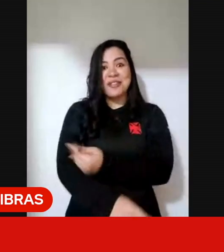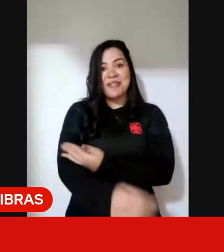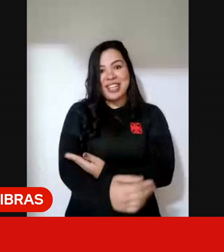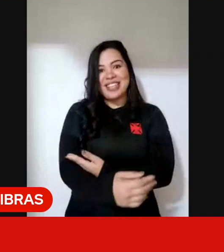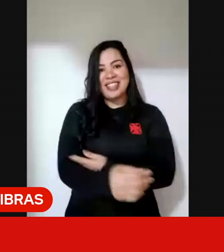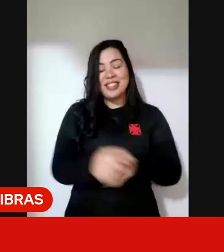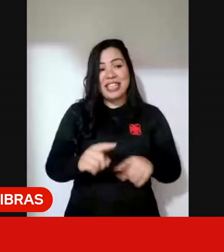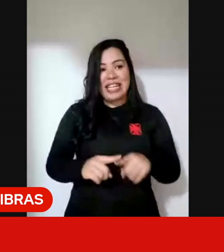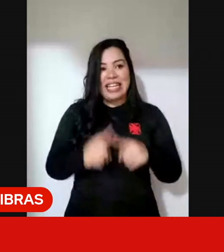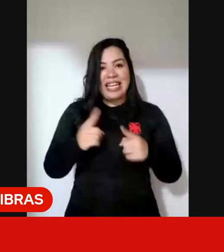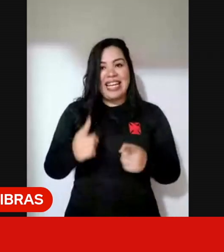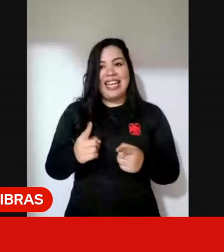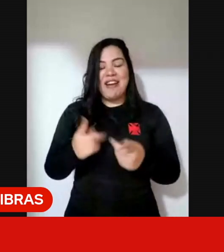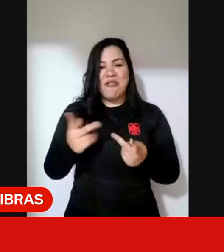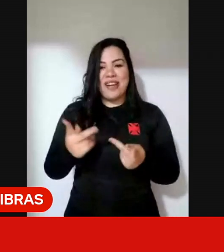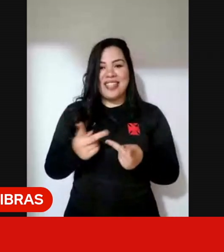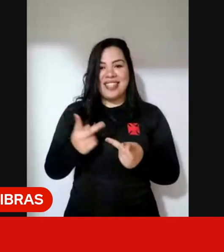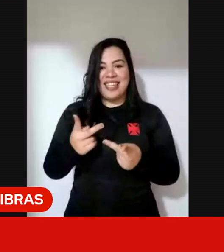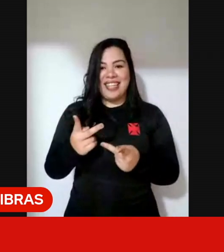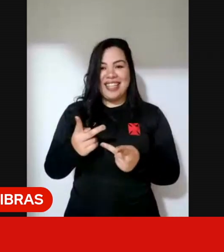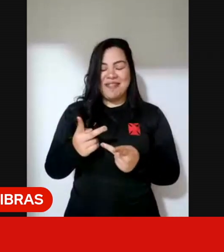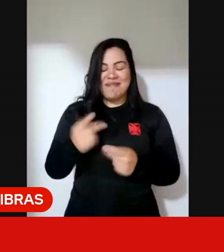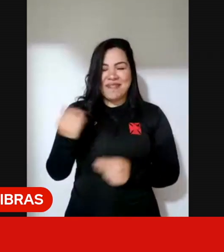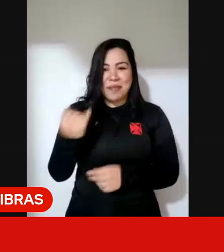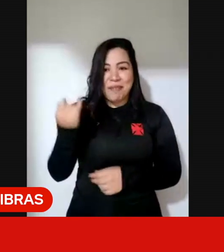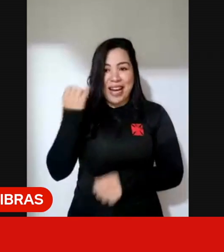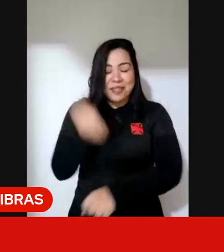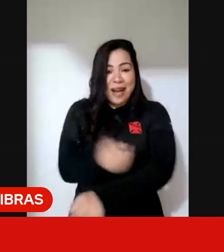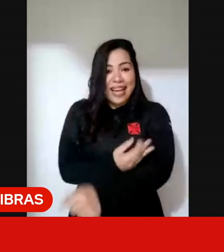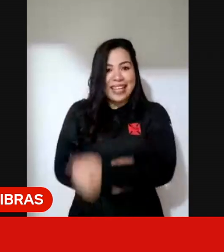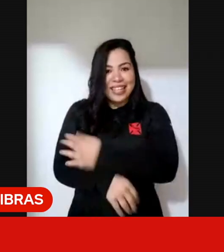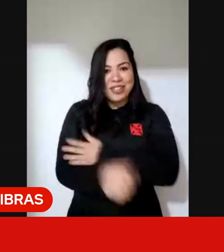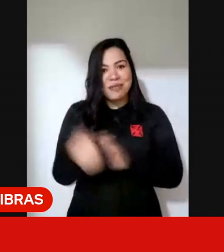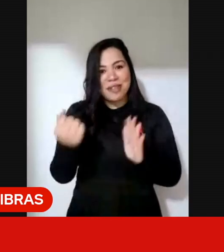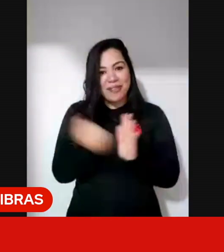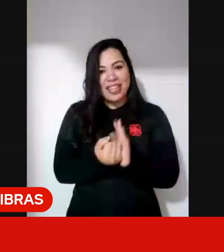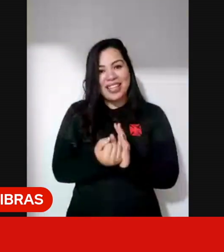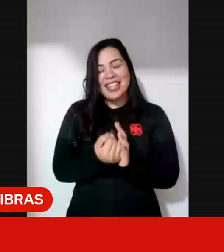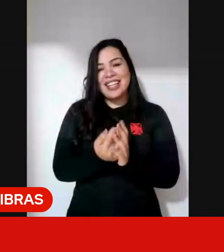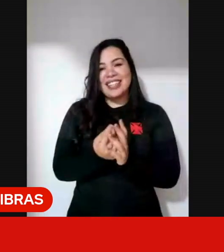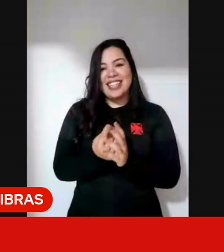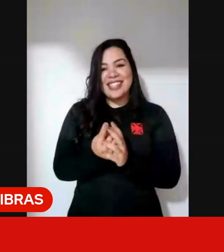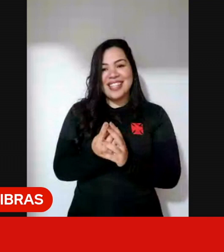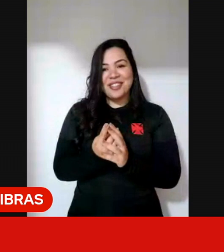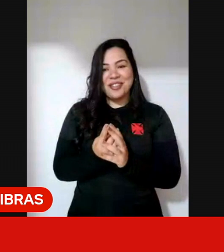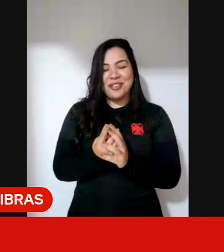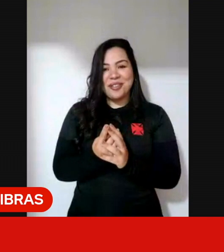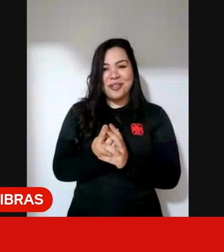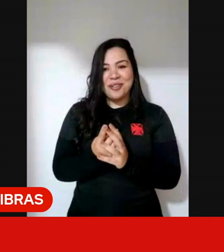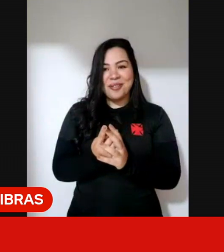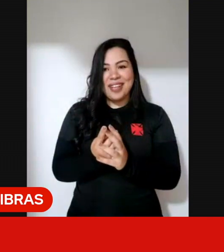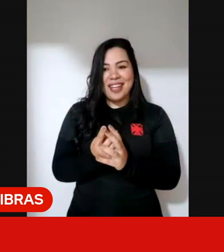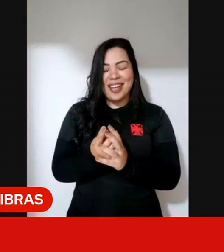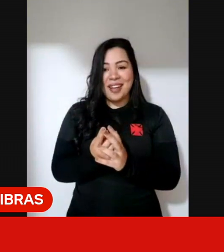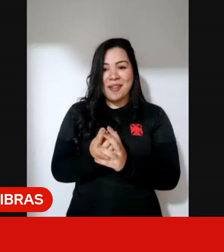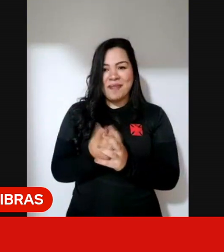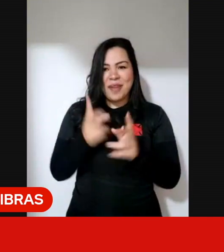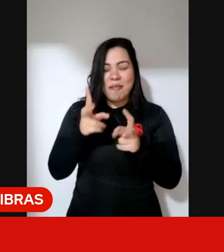foi muito marcante. E agora, assim, mais marcante para mim está